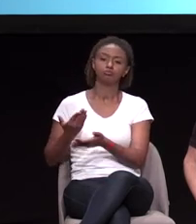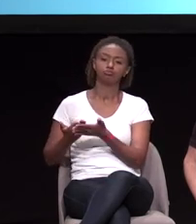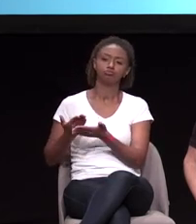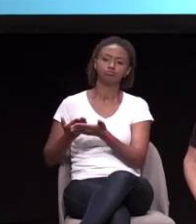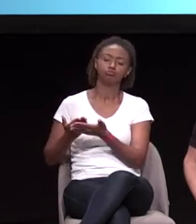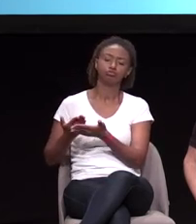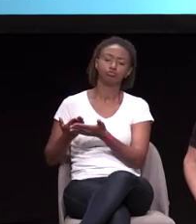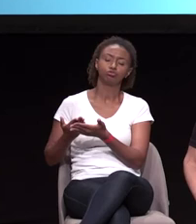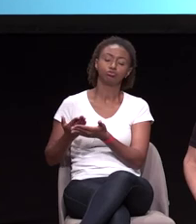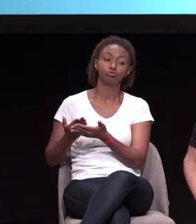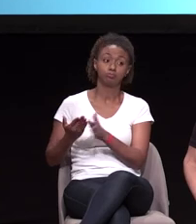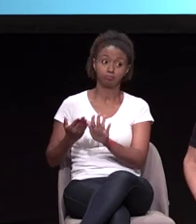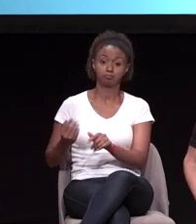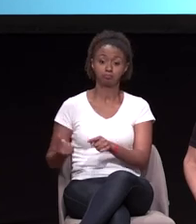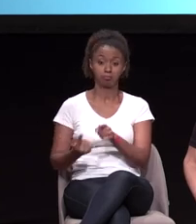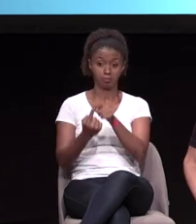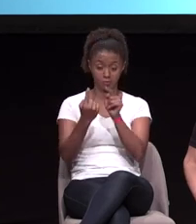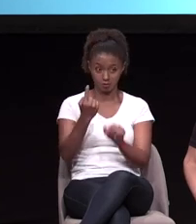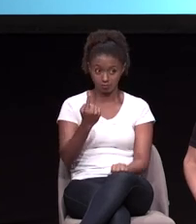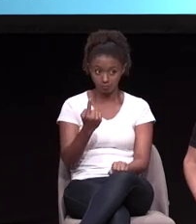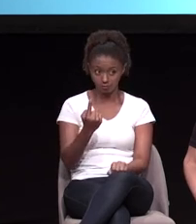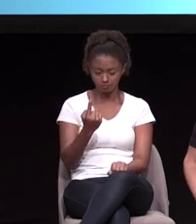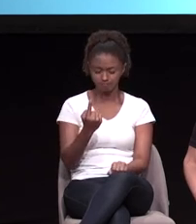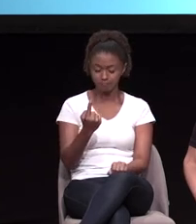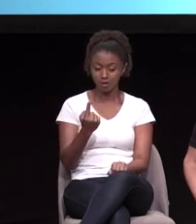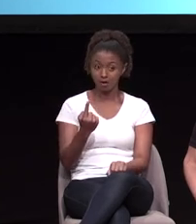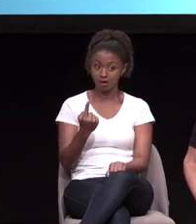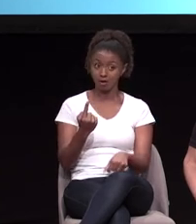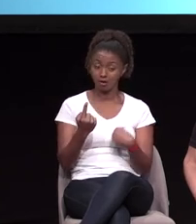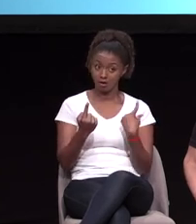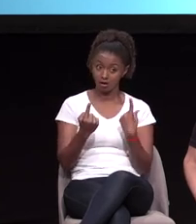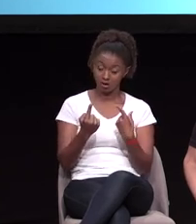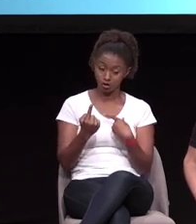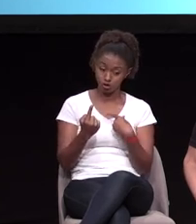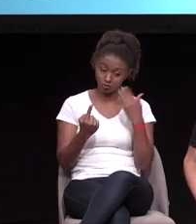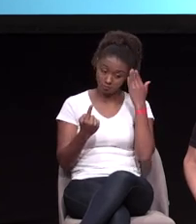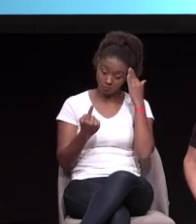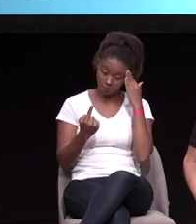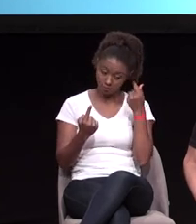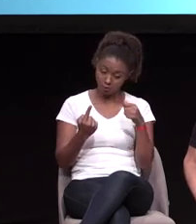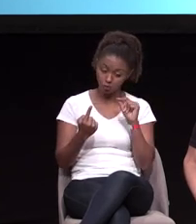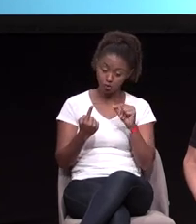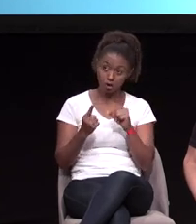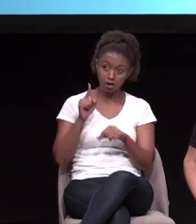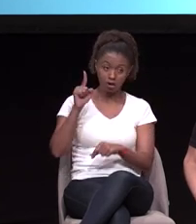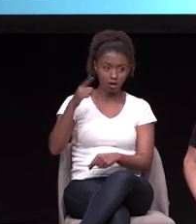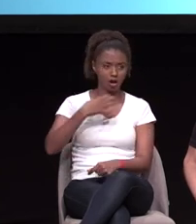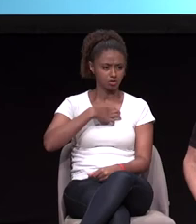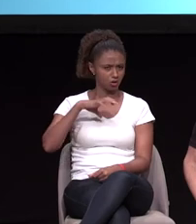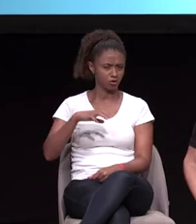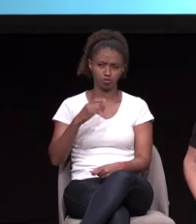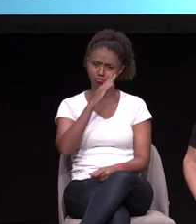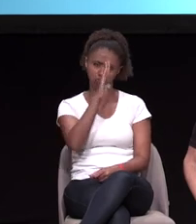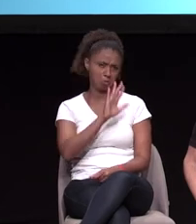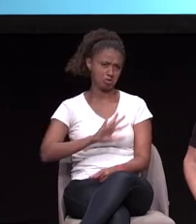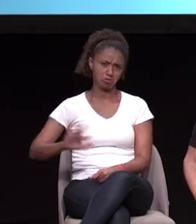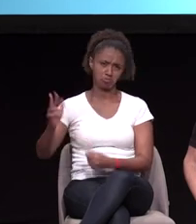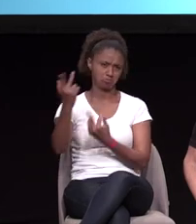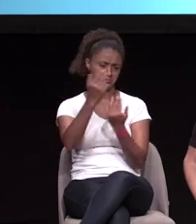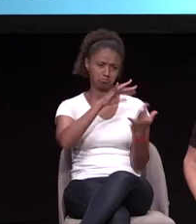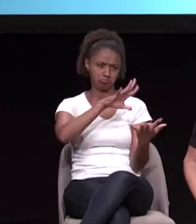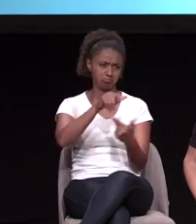primeiro ponto a gente tem que entender que em salvador e como em toda parte do brasil e do mundo